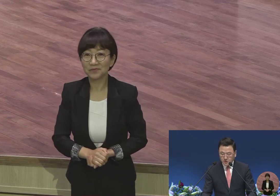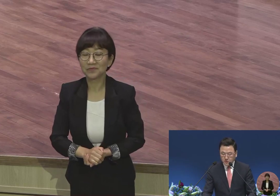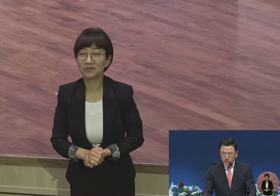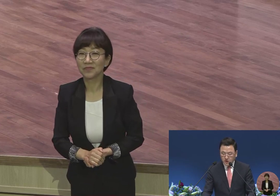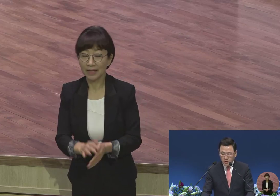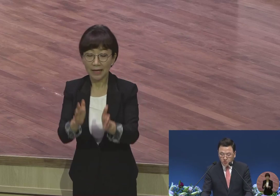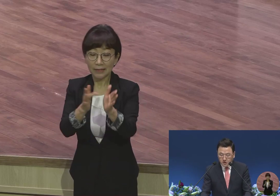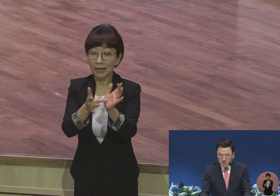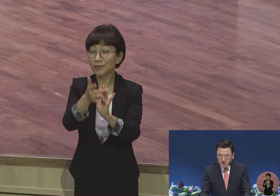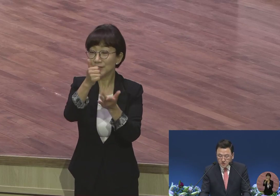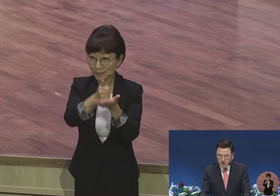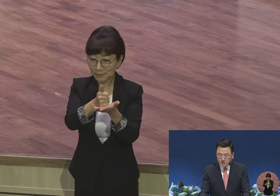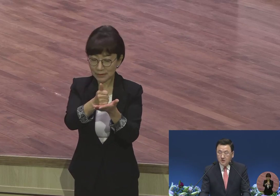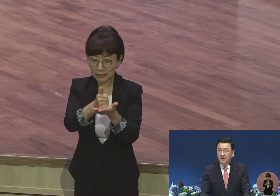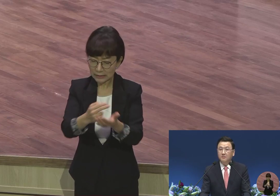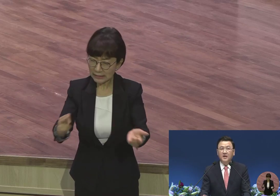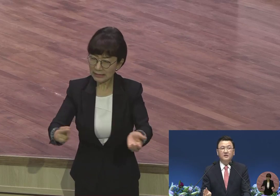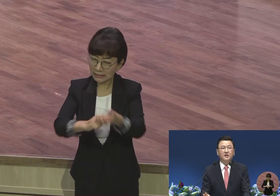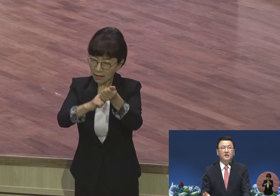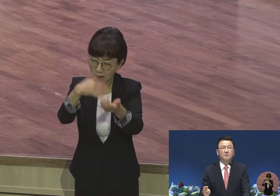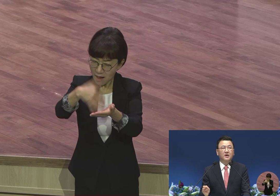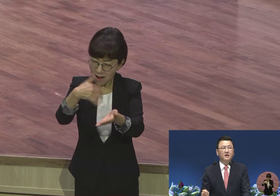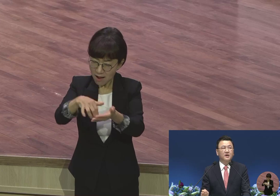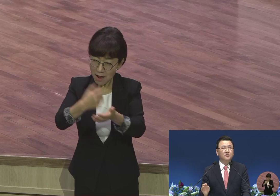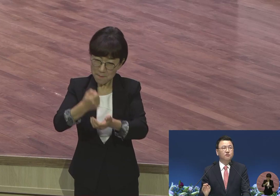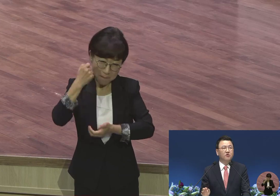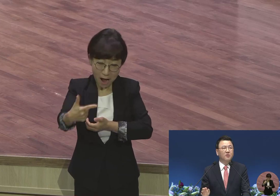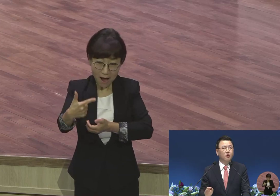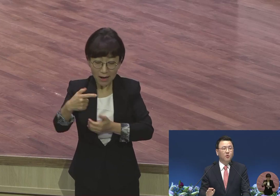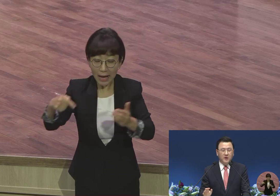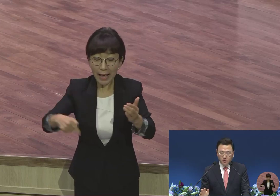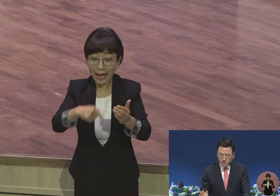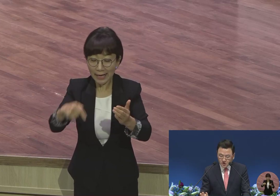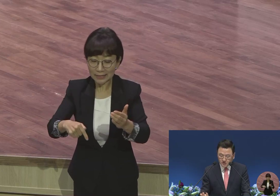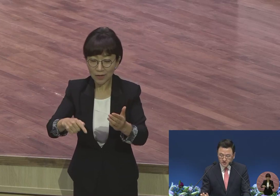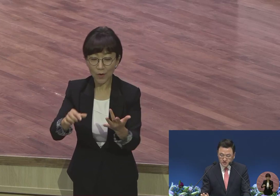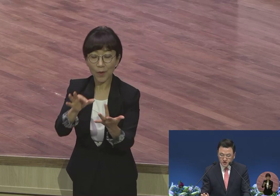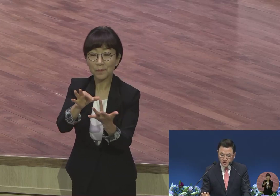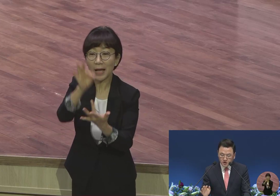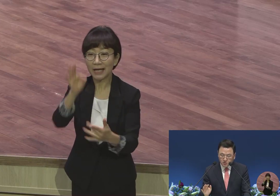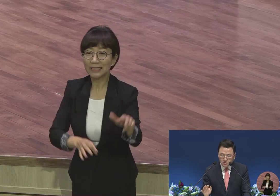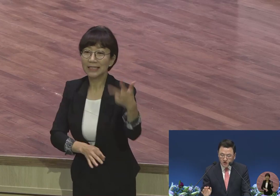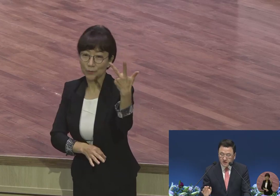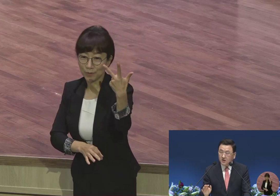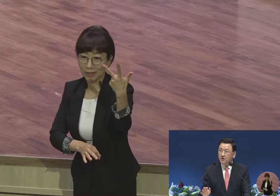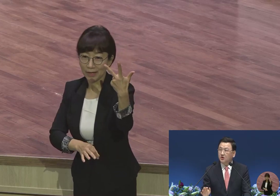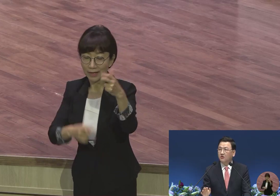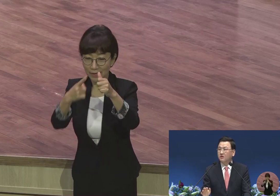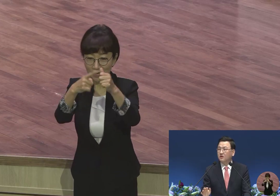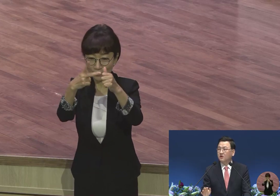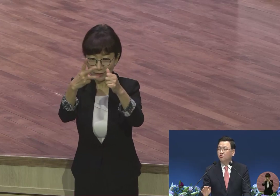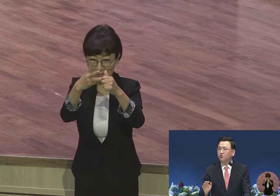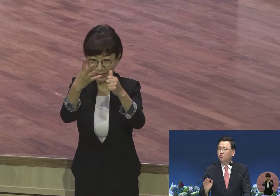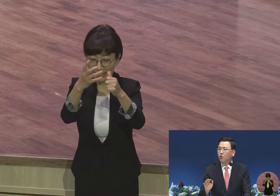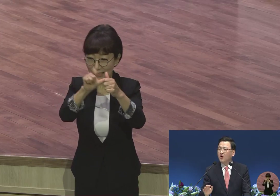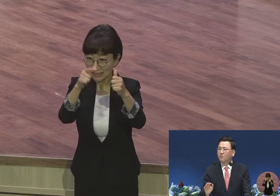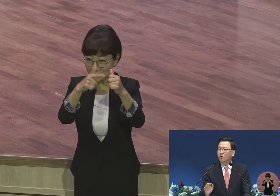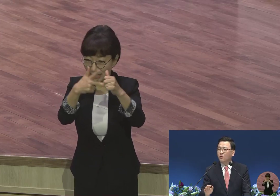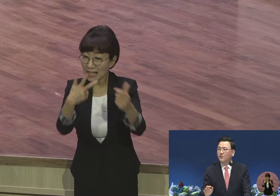중에서 대표적으로 7개만 선별합니다. 마태, 마가, 누가 복음에는 없는 7가지 기적,